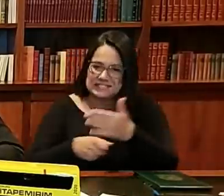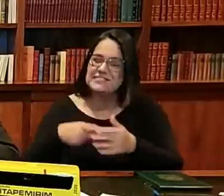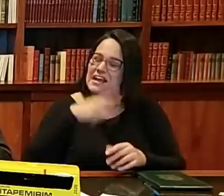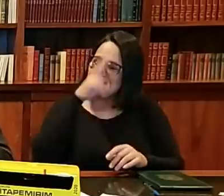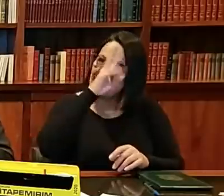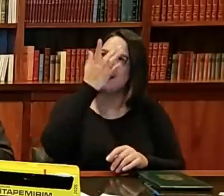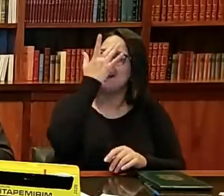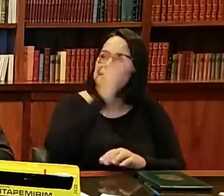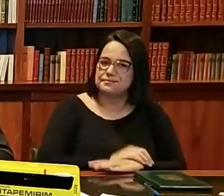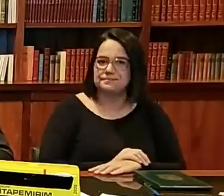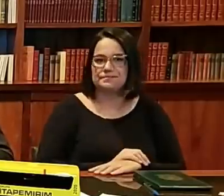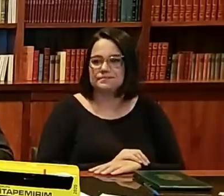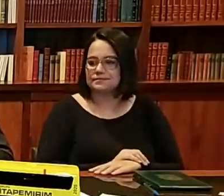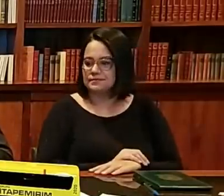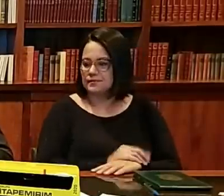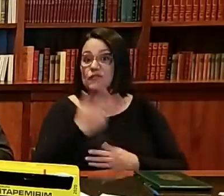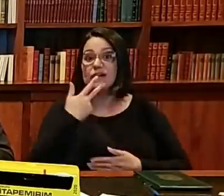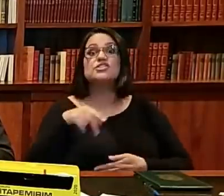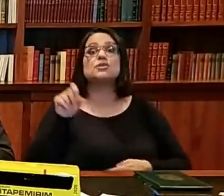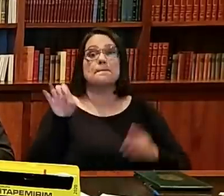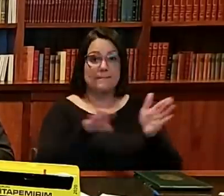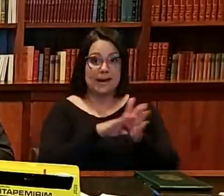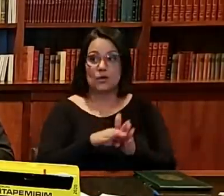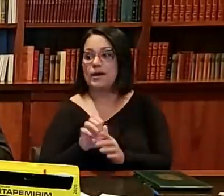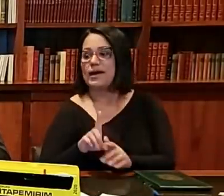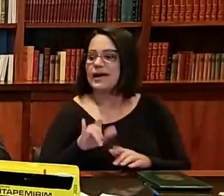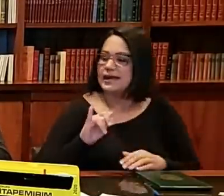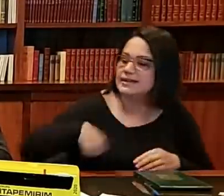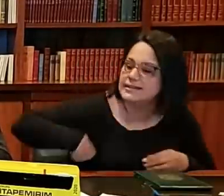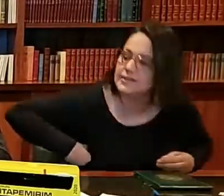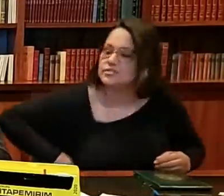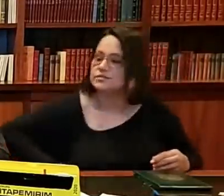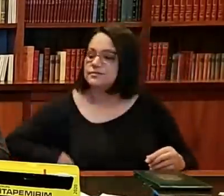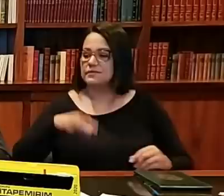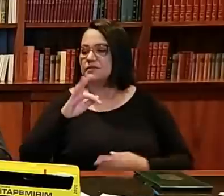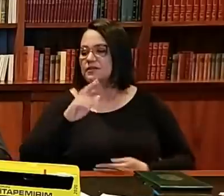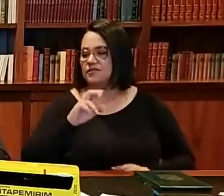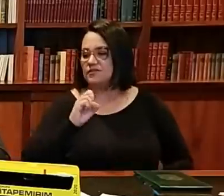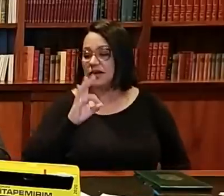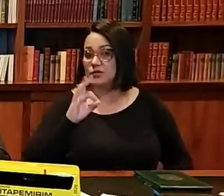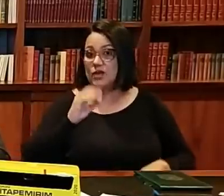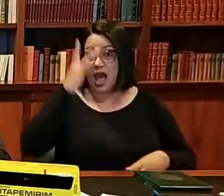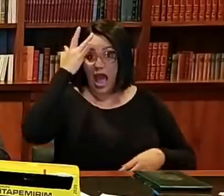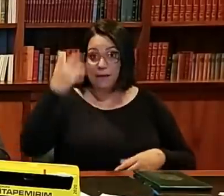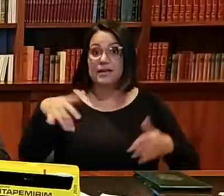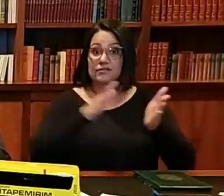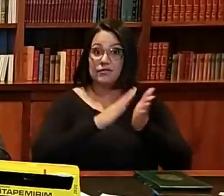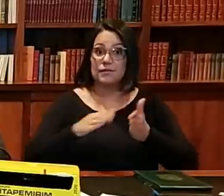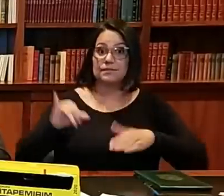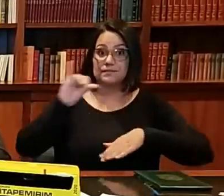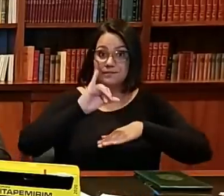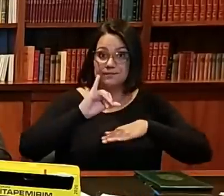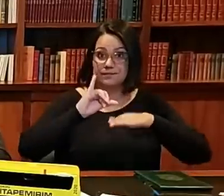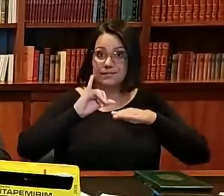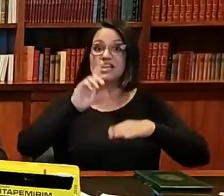falei, né? Paramos ali asfalto, falei não? Falou. Falei, então morreu de asfalto. Amanhã, Amanhã. Base aérea de Brasília, você vai estar lá? Eu vou, dia